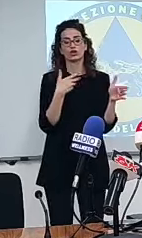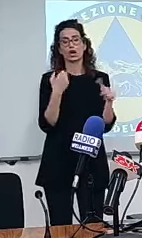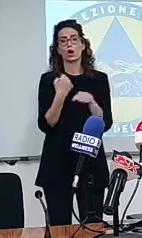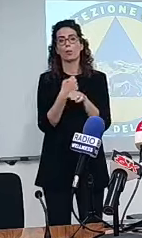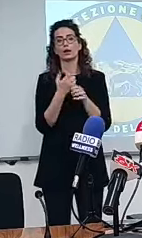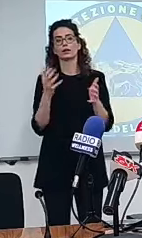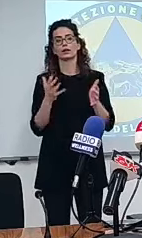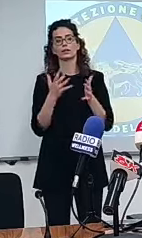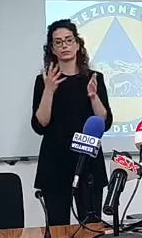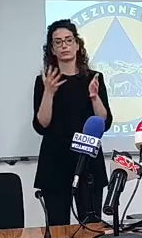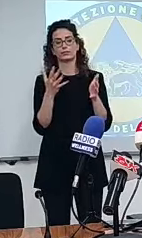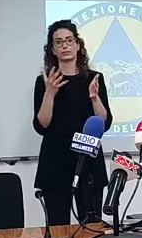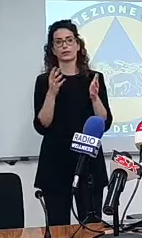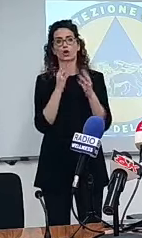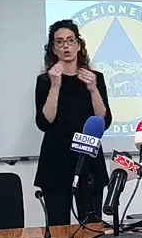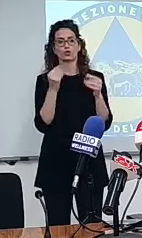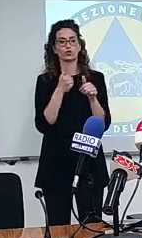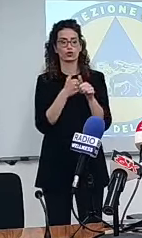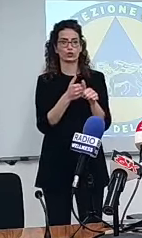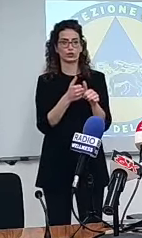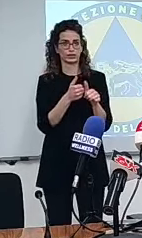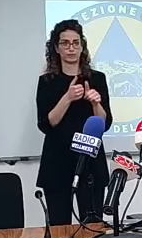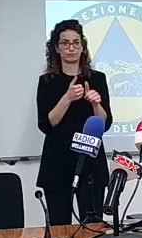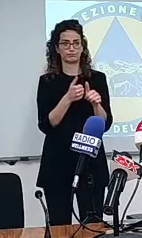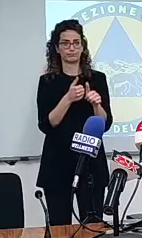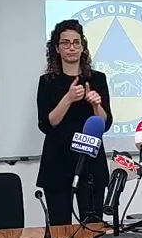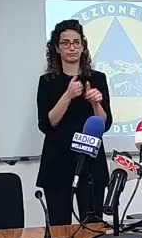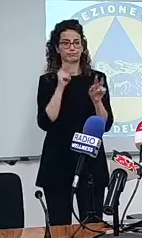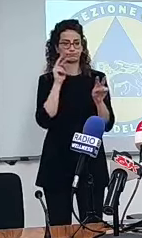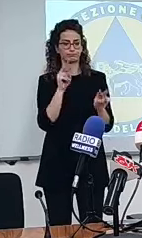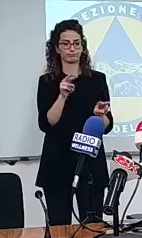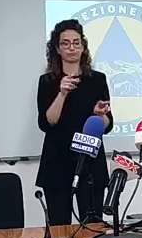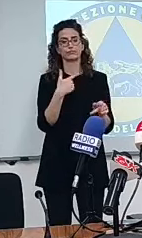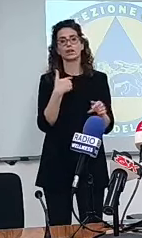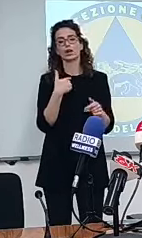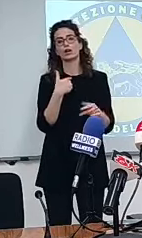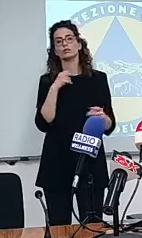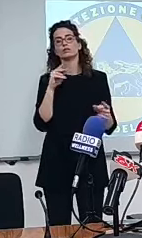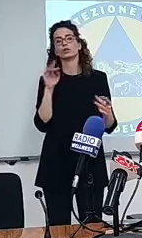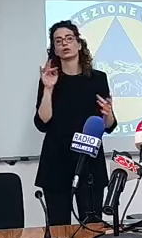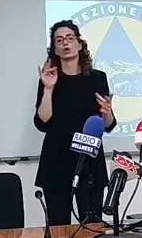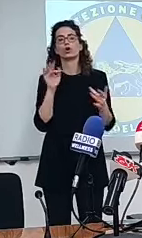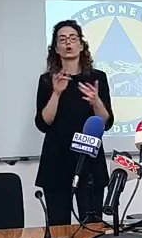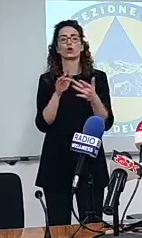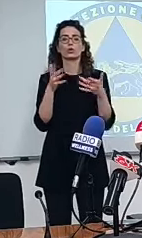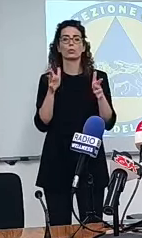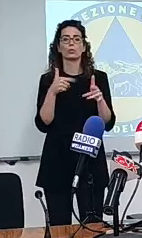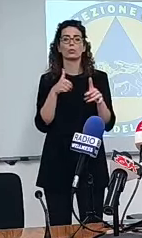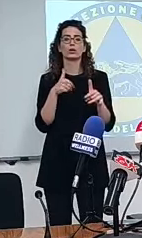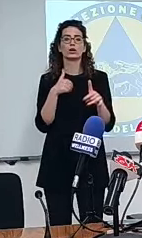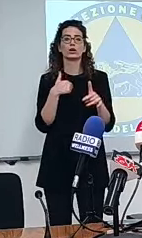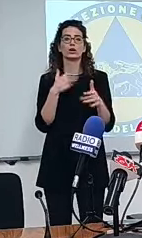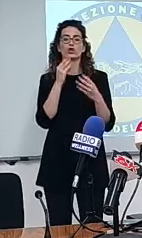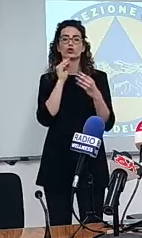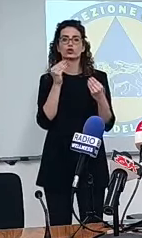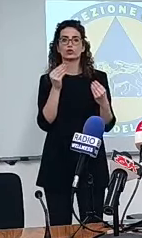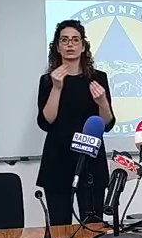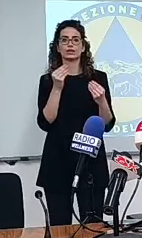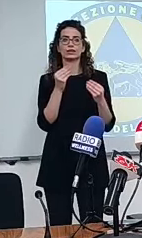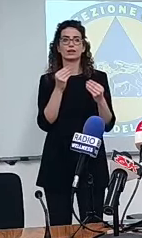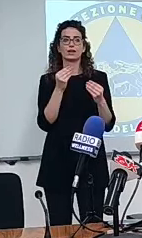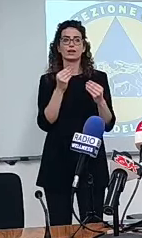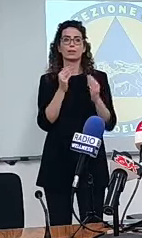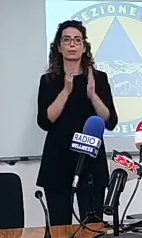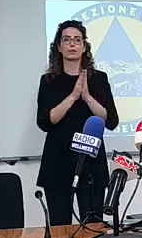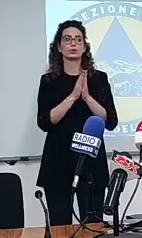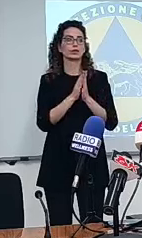volontari che seguono i ragazzi, no? E io ho incontrato anche la giovanile pastorale del Triveneto che